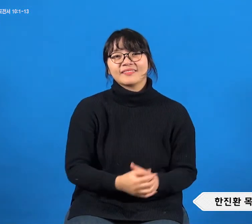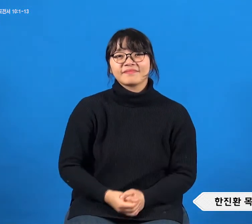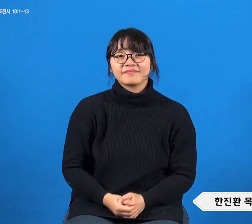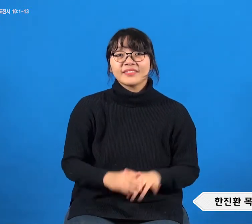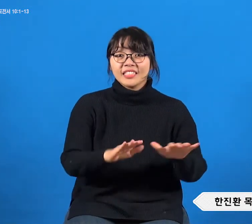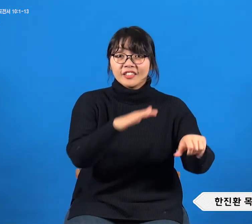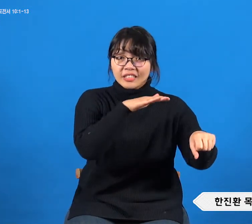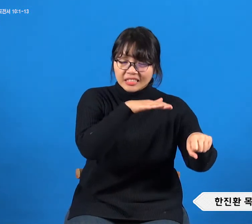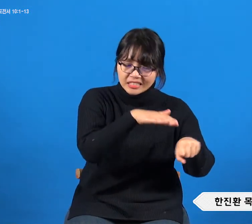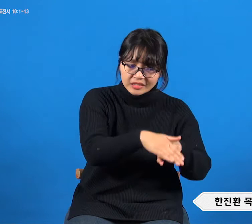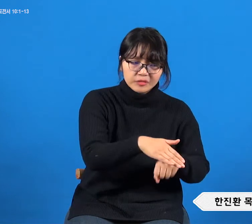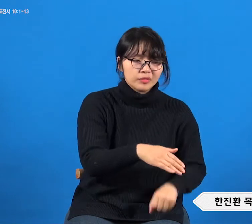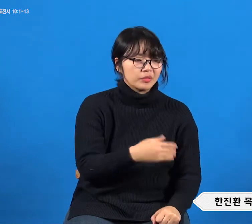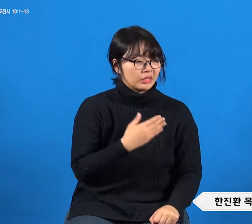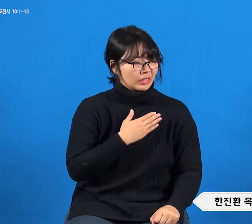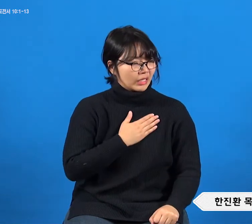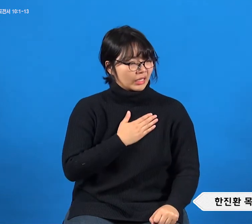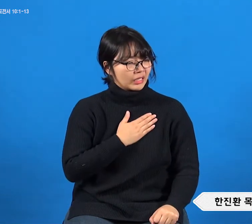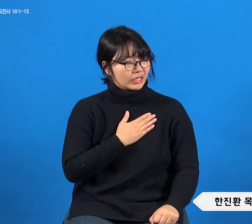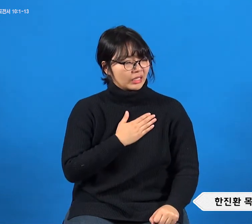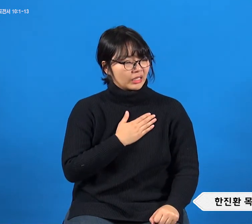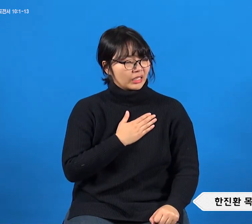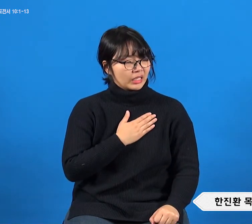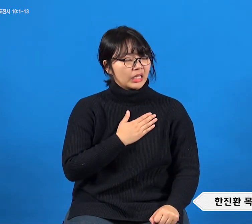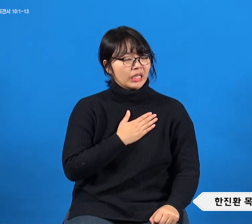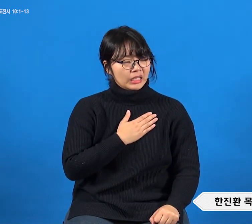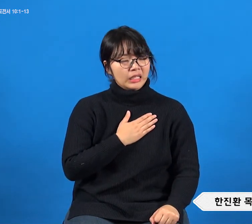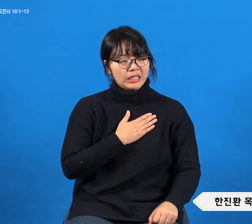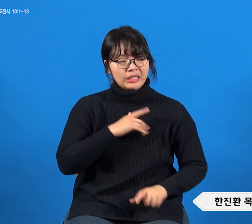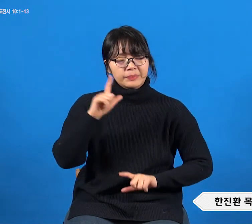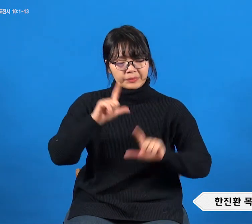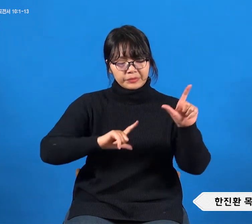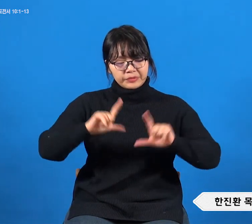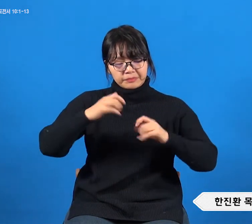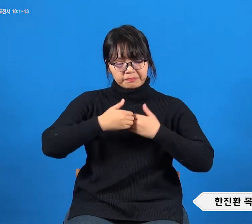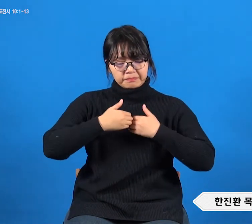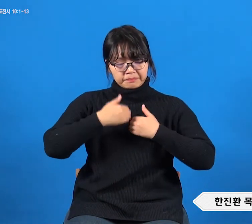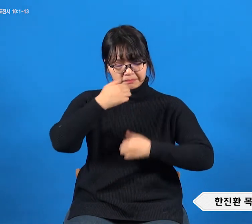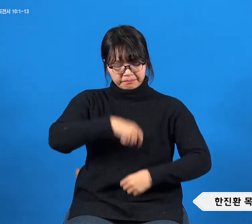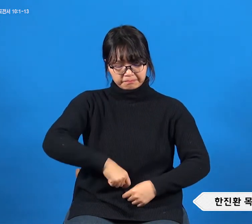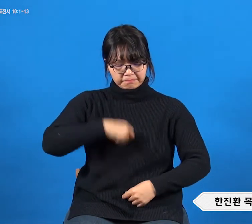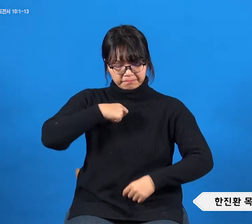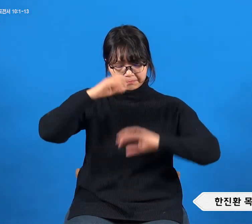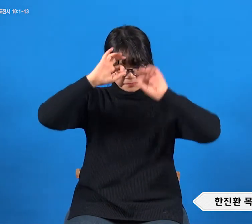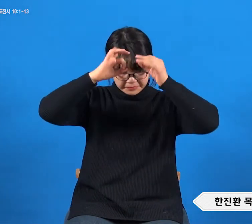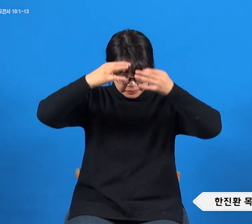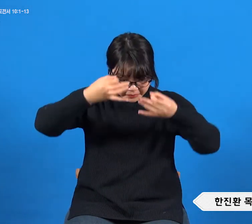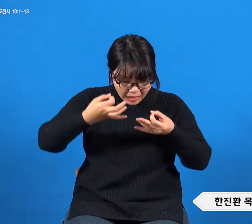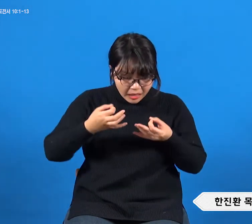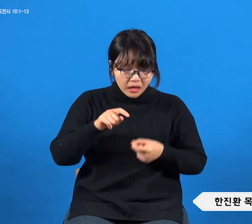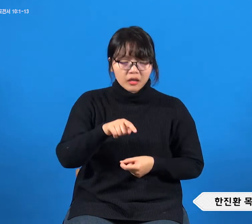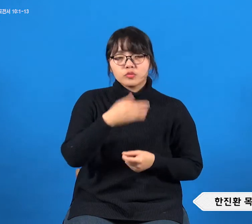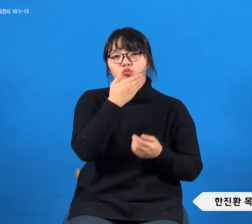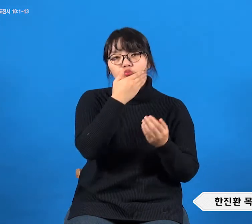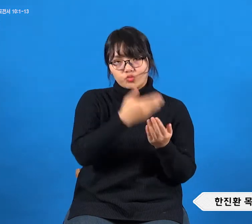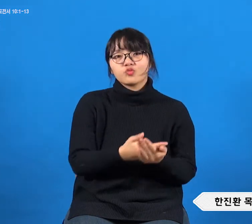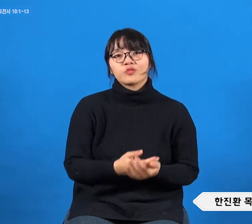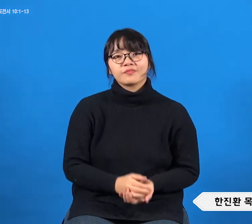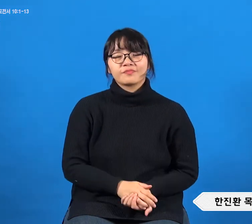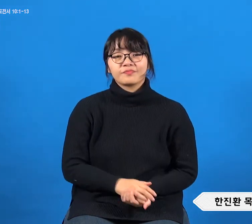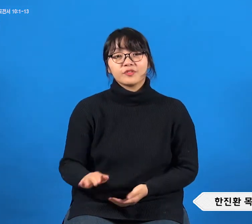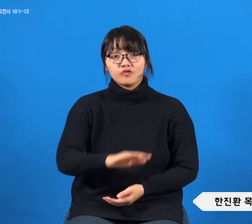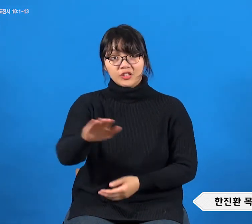그렇게 형편없는 내 모습을 바로 깨닫는 것이 중요합니다. 왜냐하면 우리가